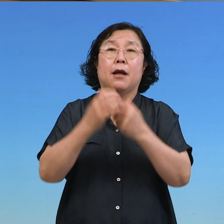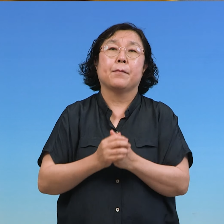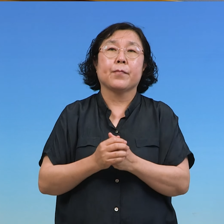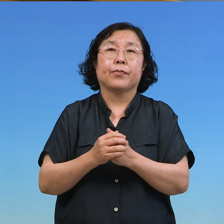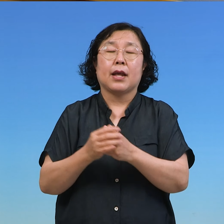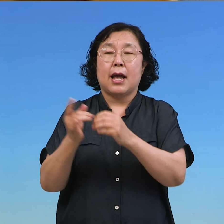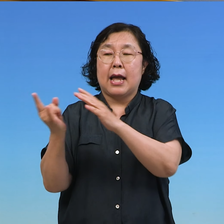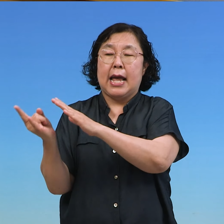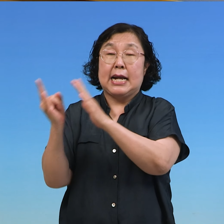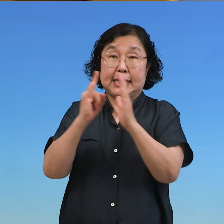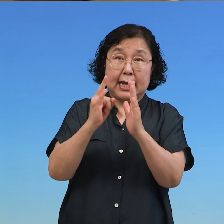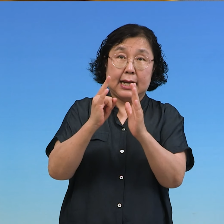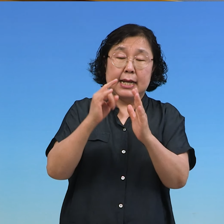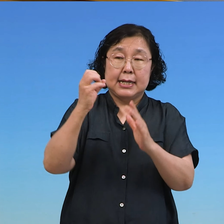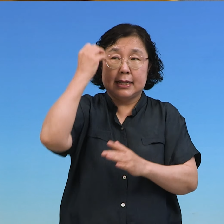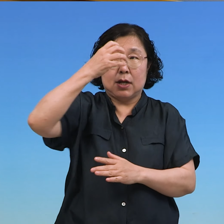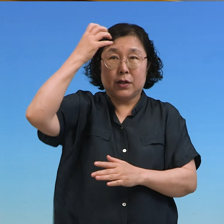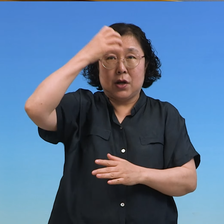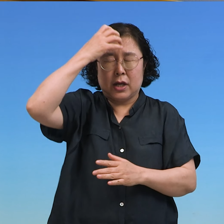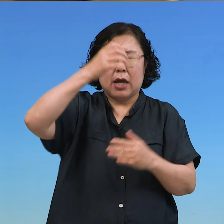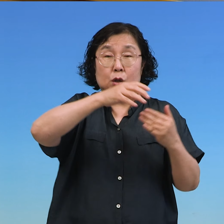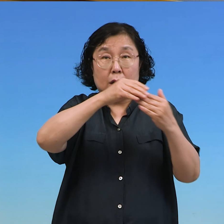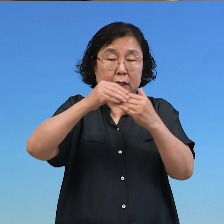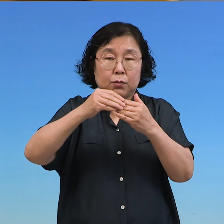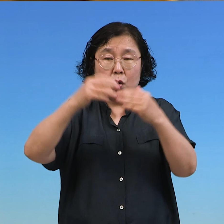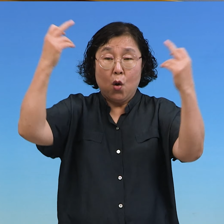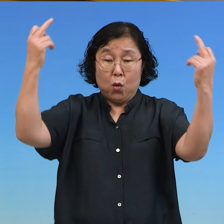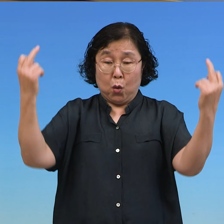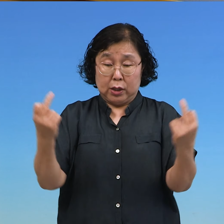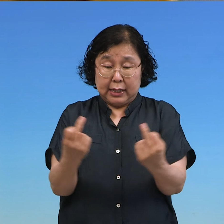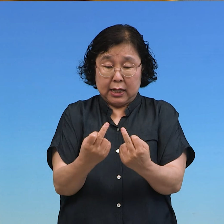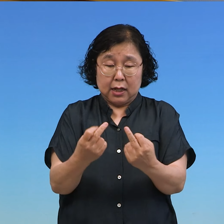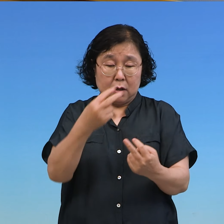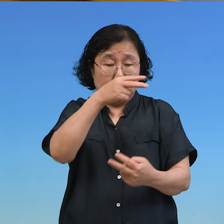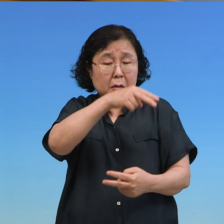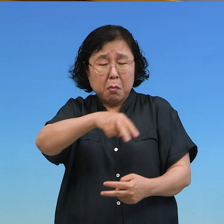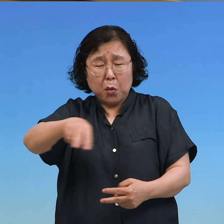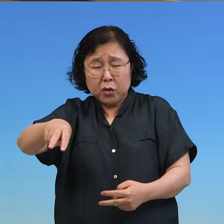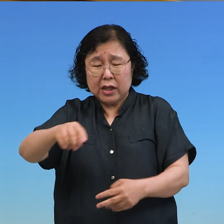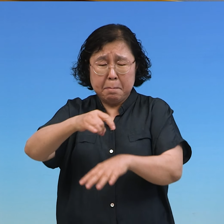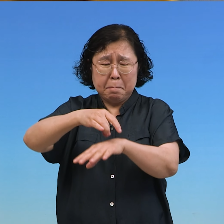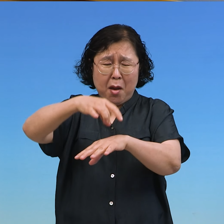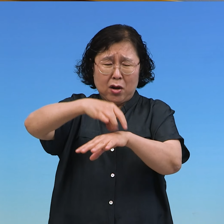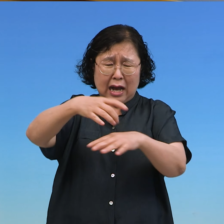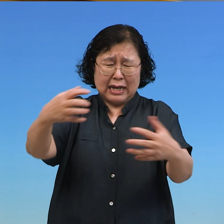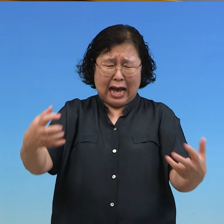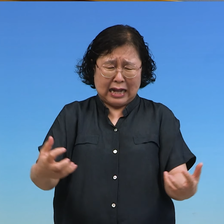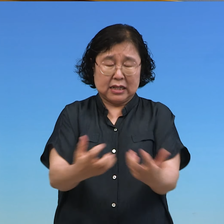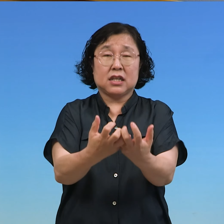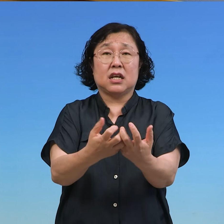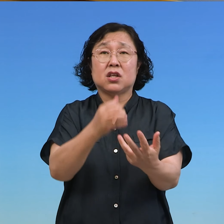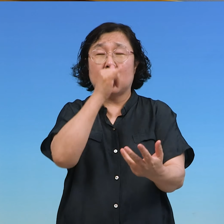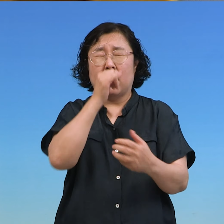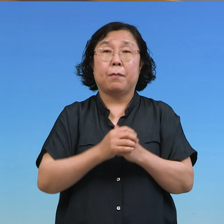성령의 인도함을 받아가지고 골짜기 가운데서 그 아래를 보고 있는데 뼈들이 가득한 거예요